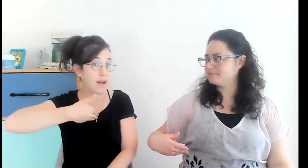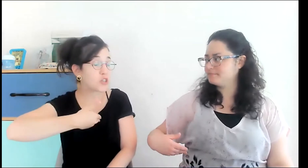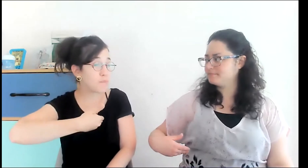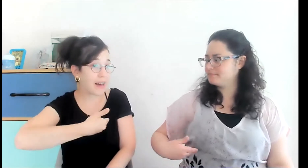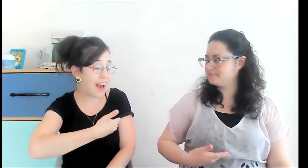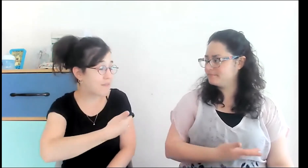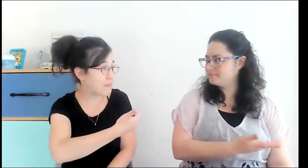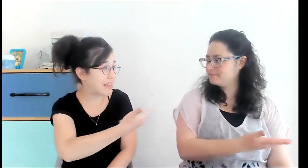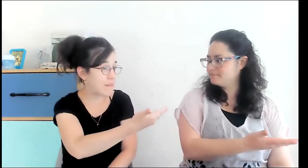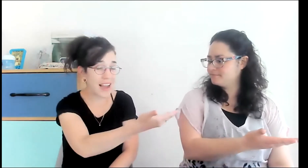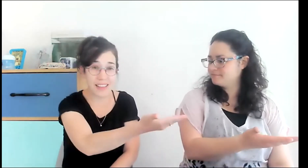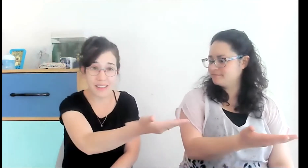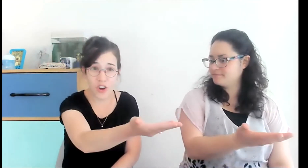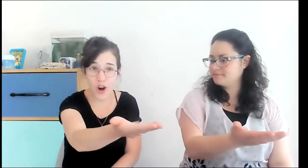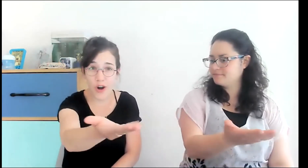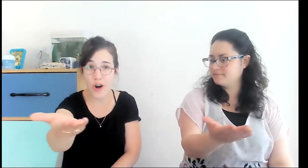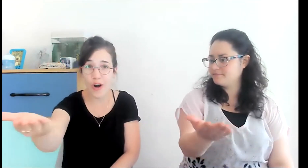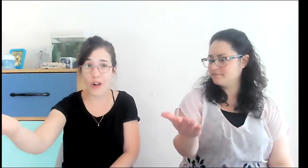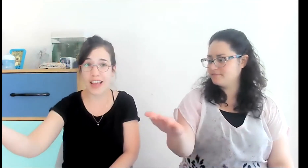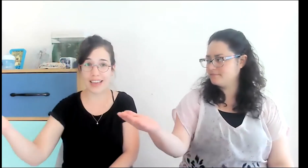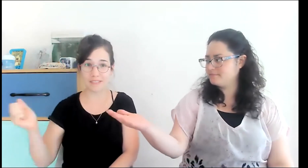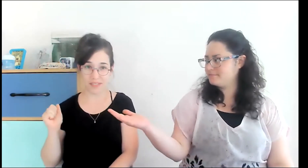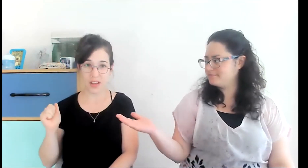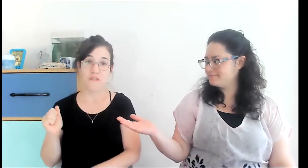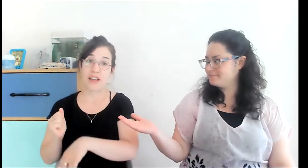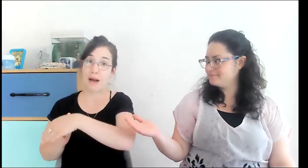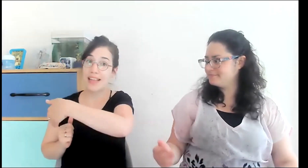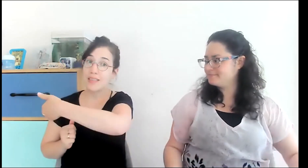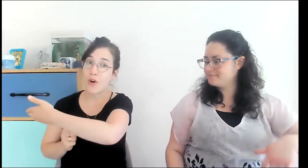ממש מראה ומדגימה את כל אלה, וגם יד שמאל.